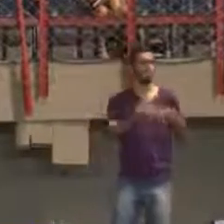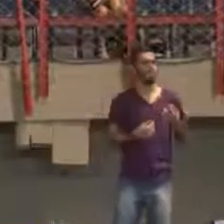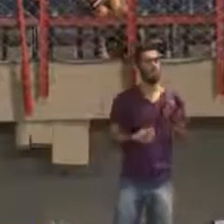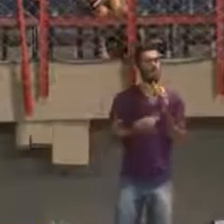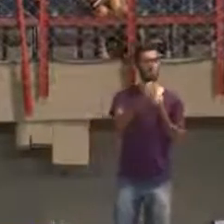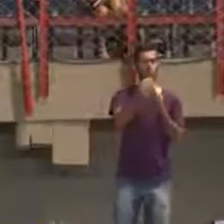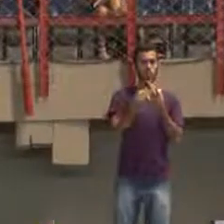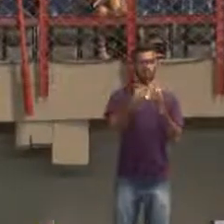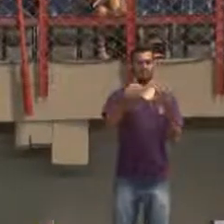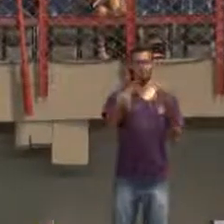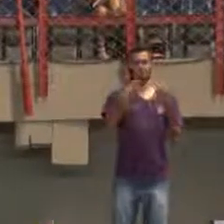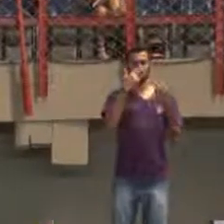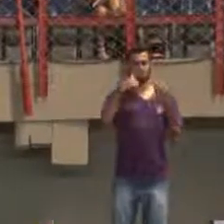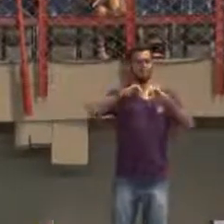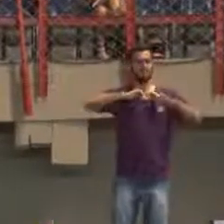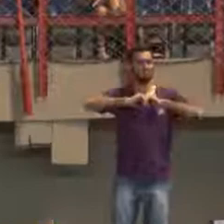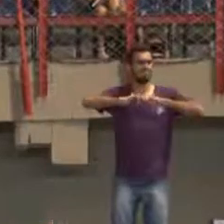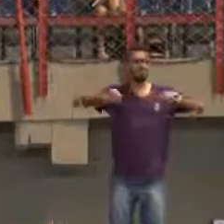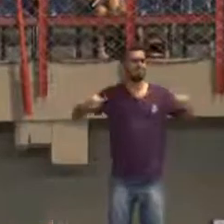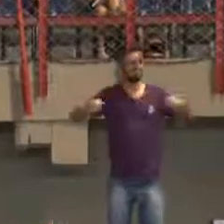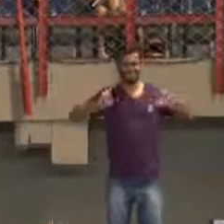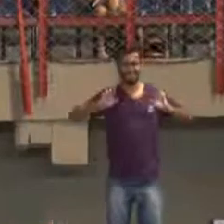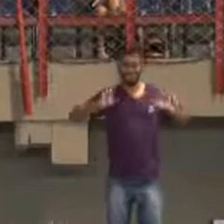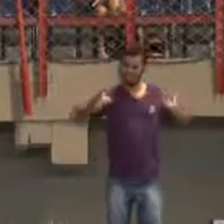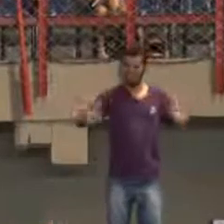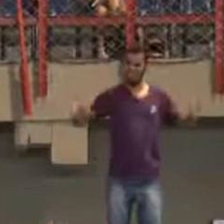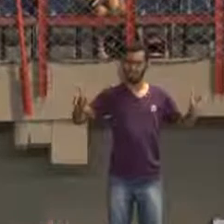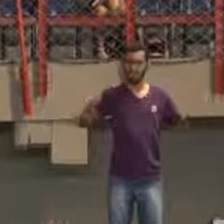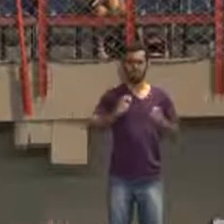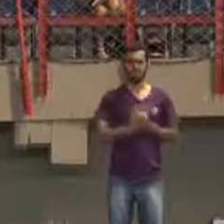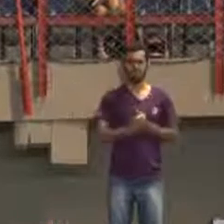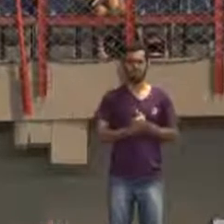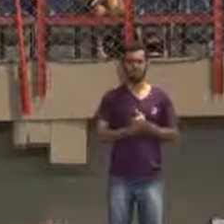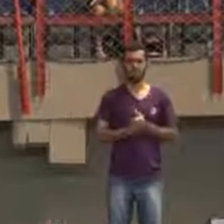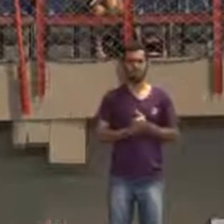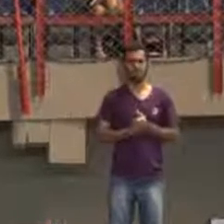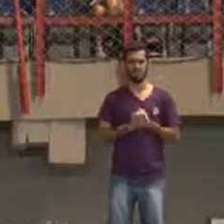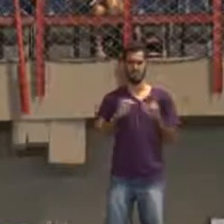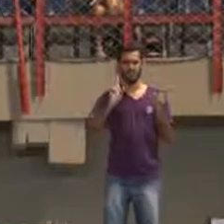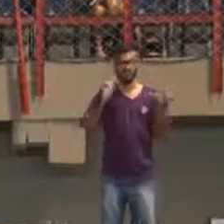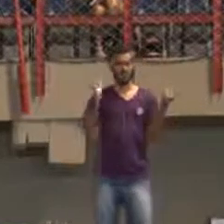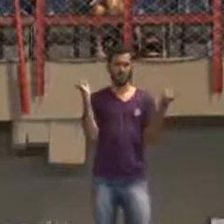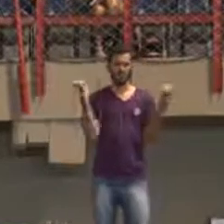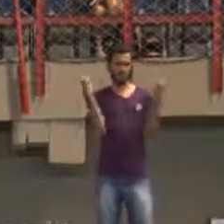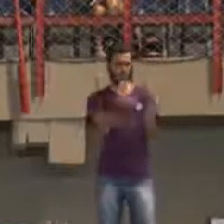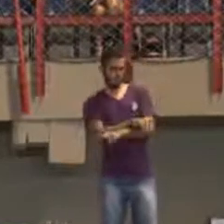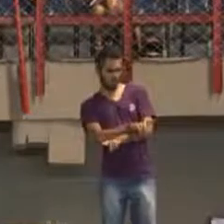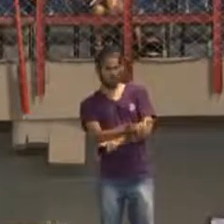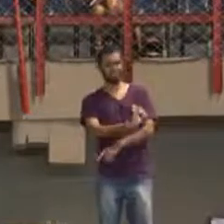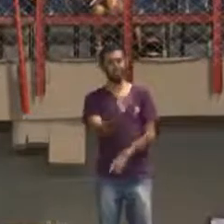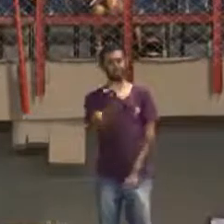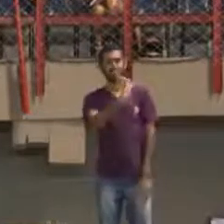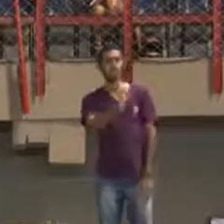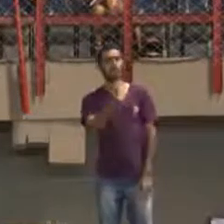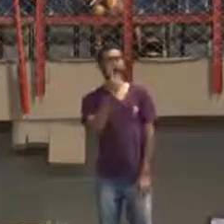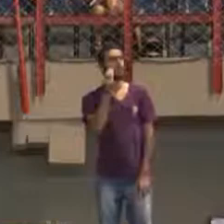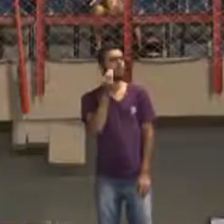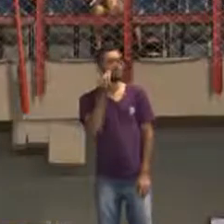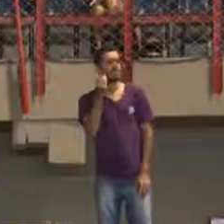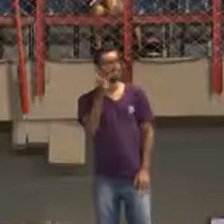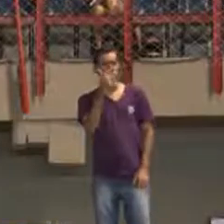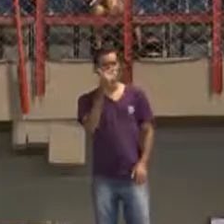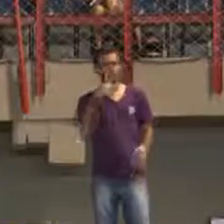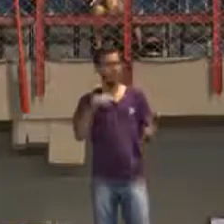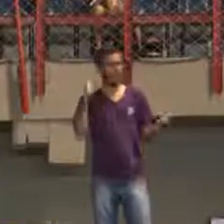muito distantes ou muito díspares, contrárias. Procure associar